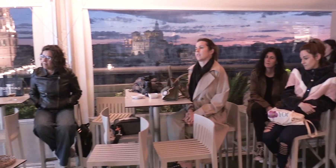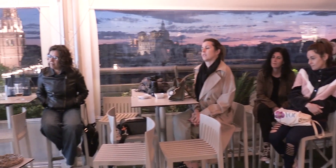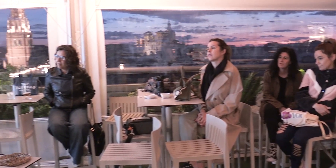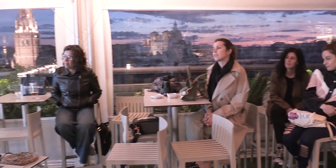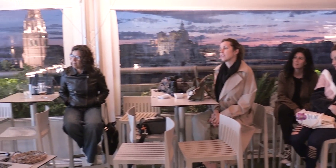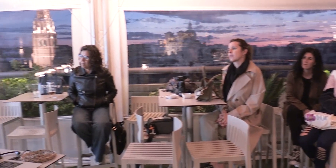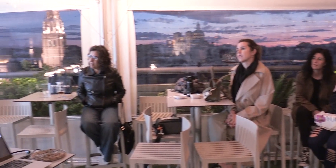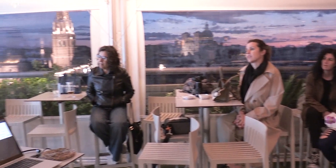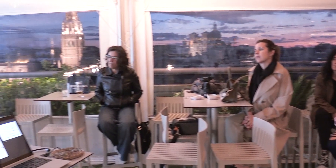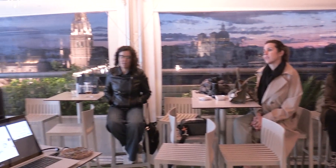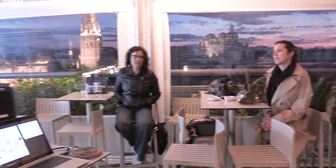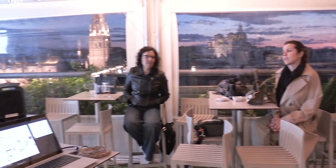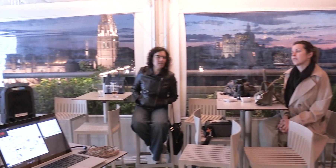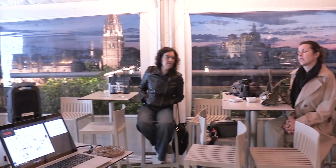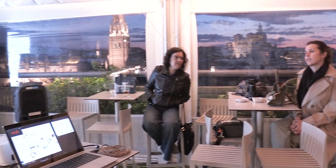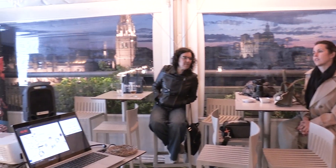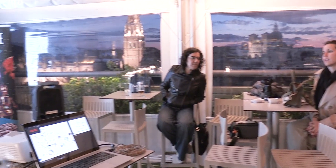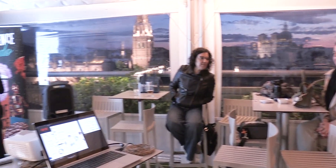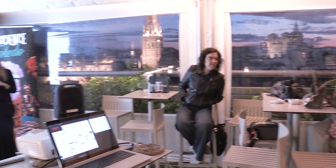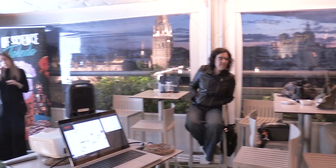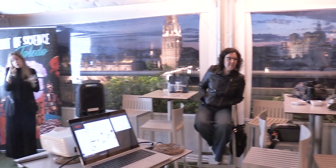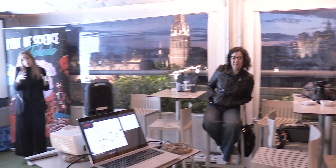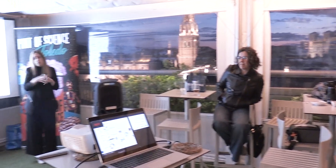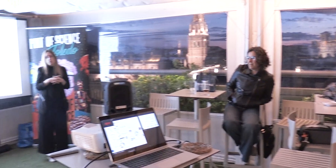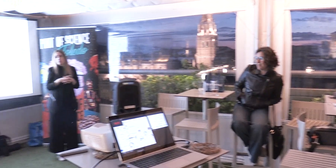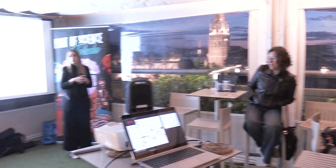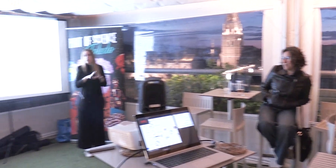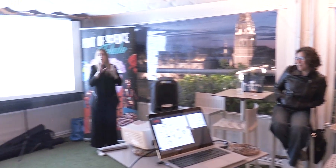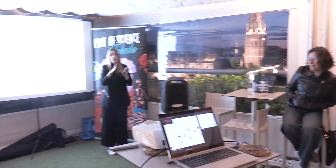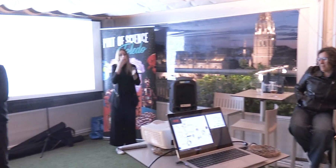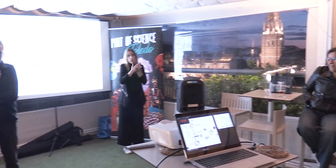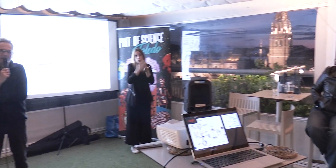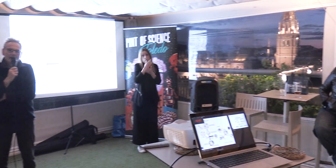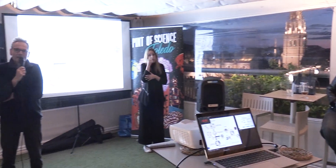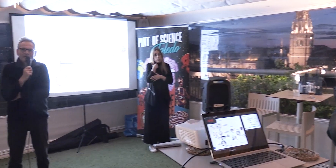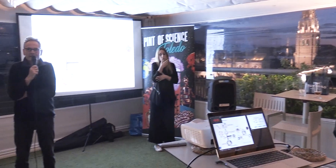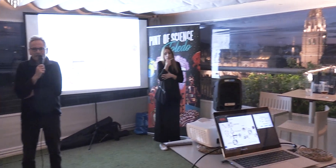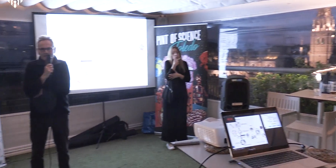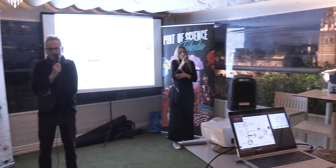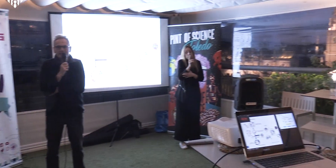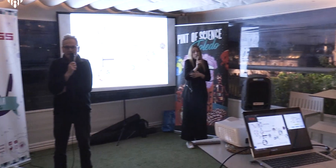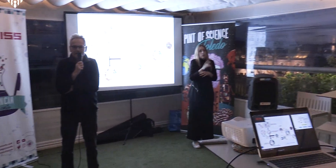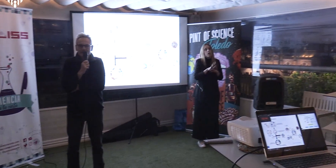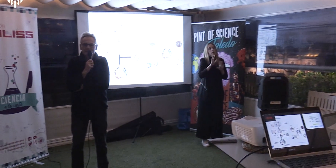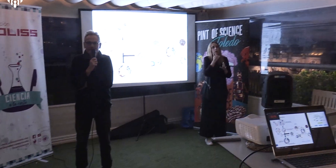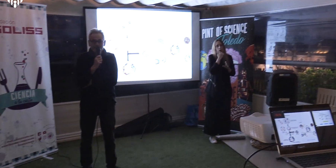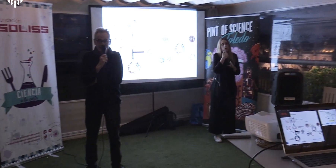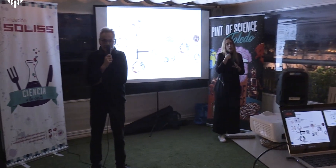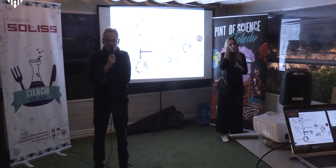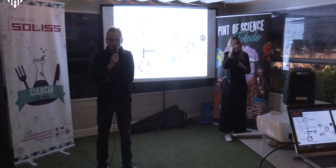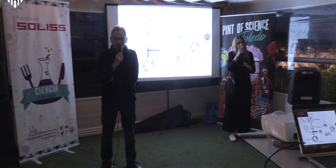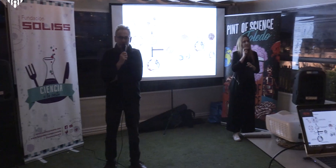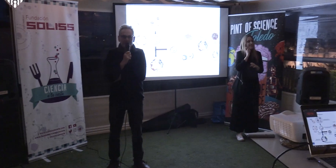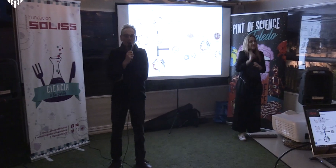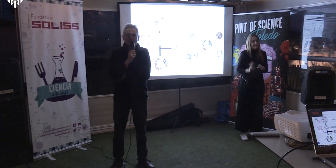en vida mucho más. Y sí, pero estudios no conozco. Algo que sí sé es que